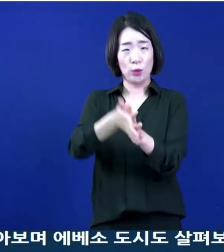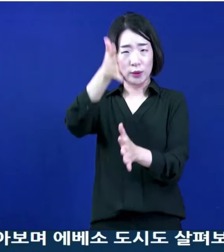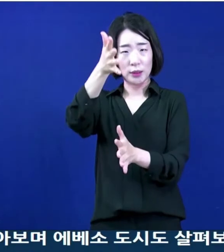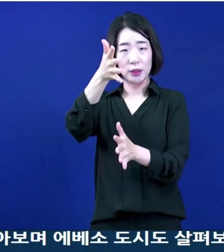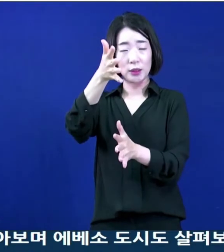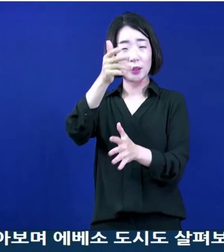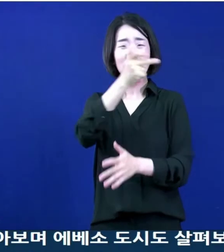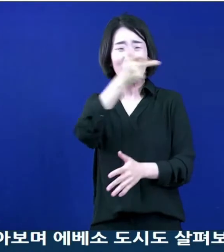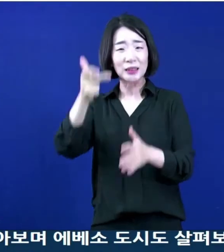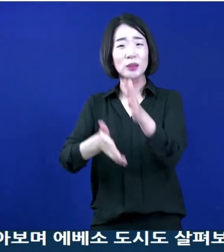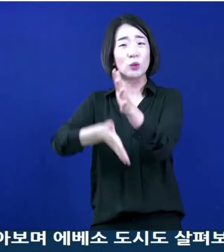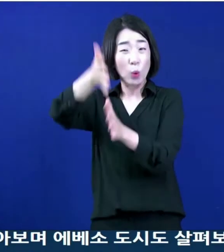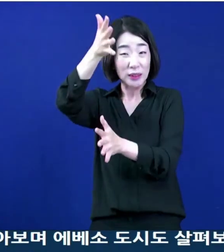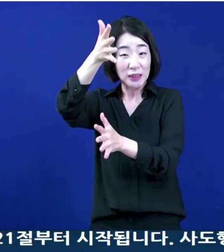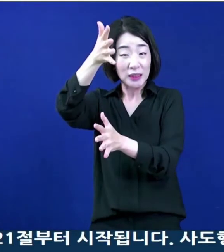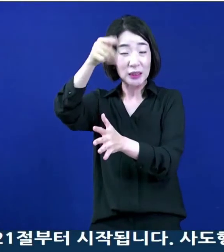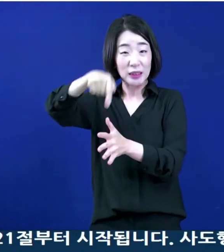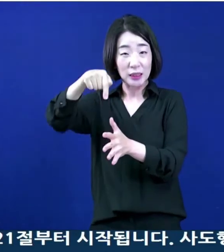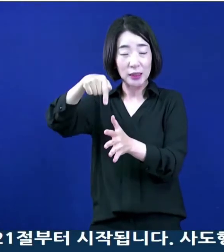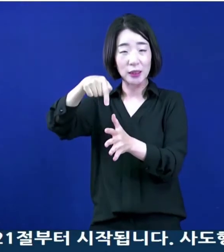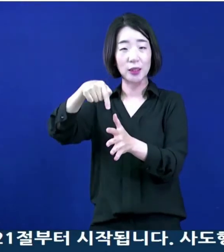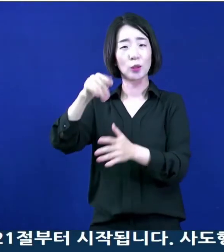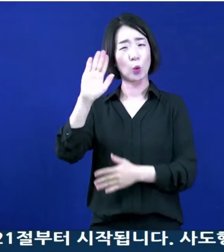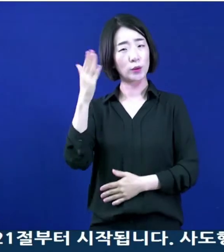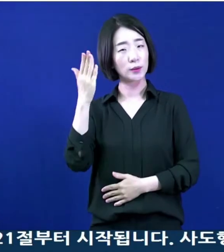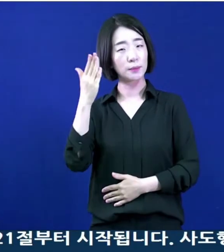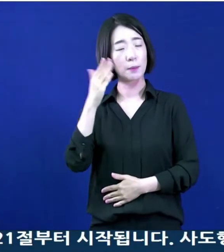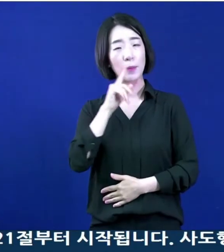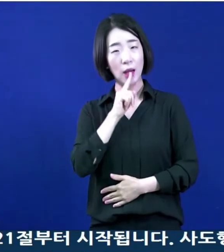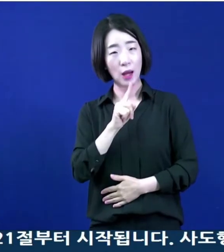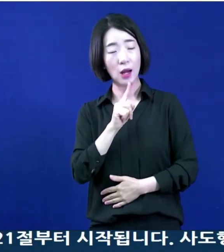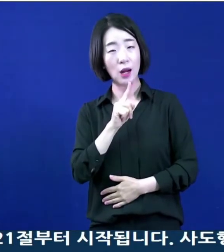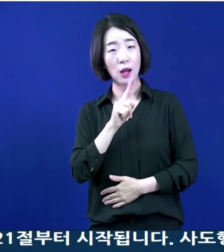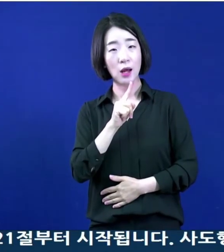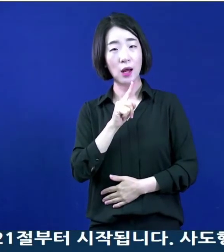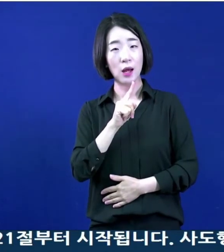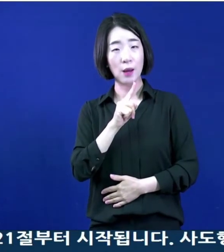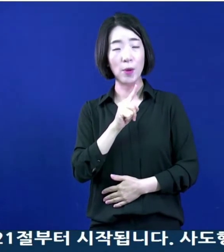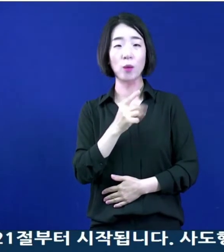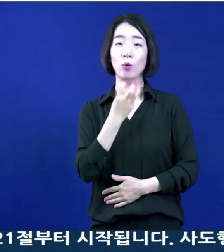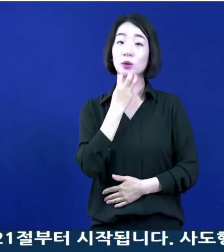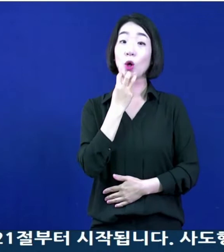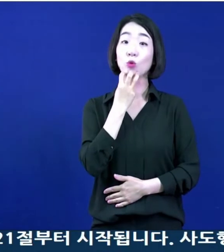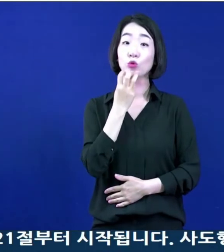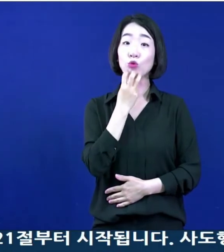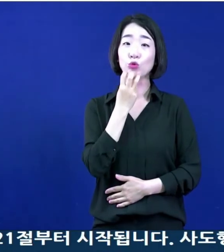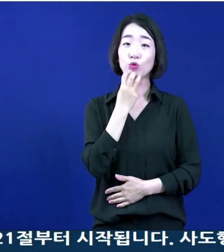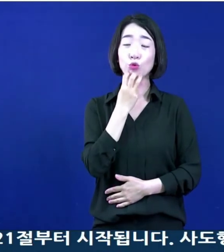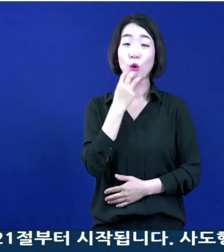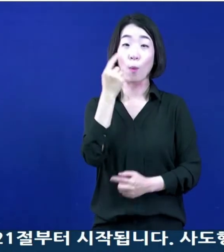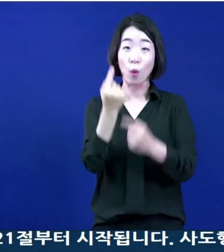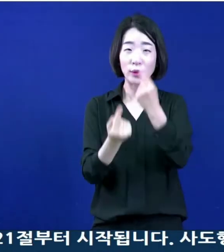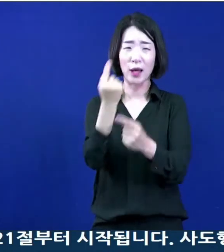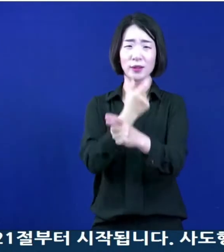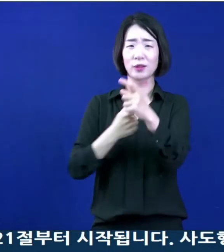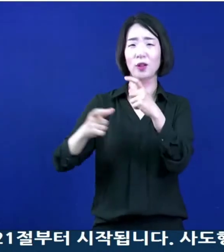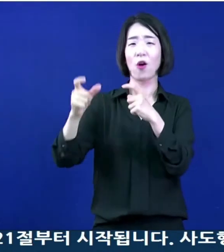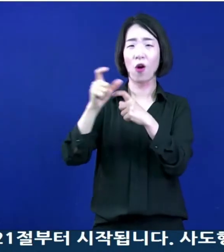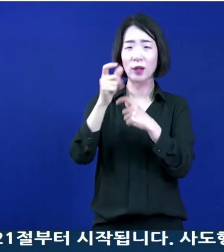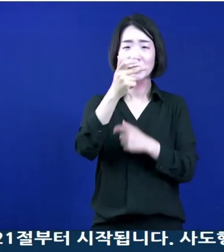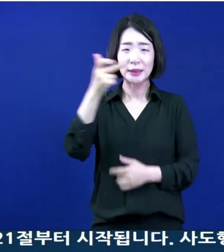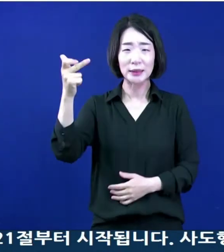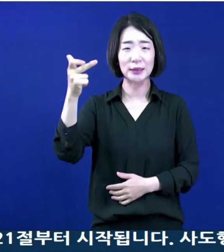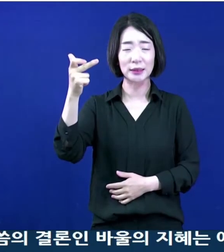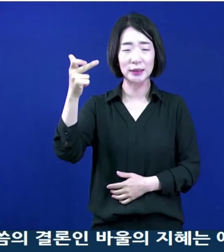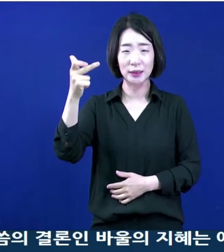굉장히 큰 도시입니다. 요즘 세계로 말하면 뭐 서울 정도가 아닙니다. 그 당시에 세계